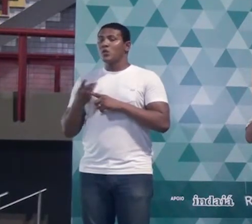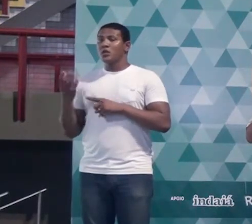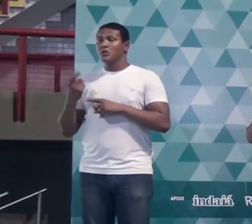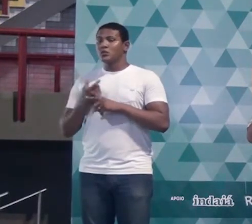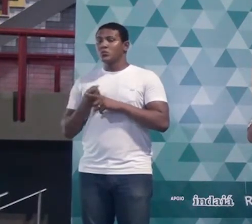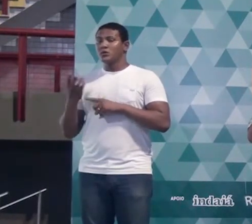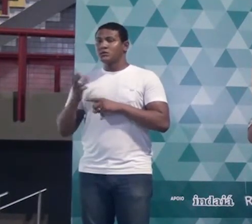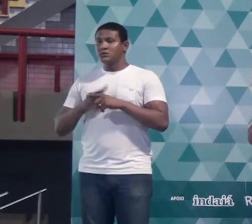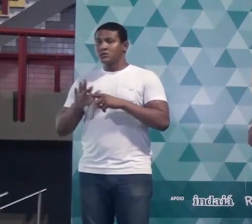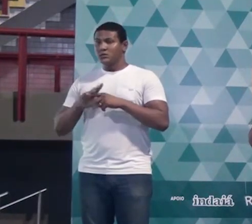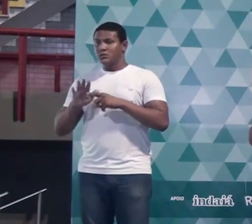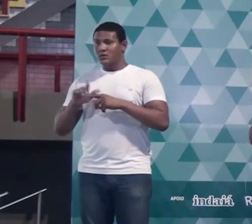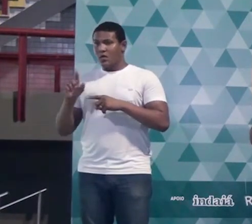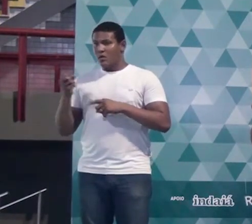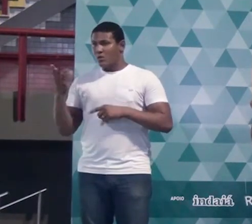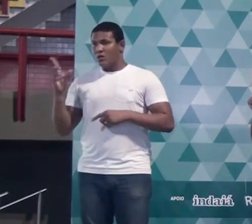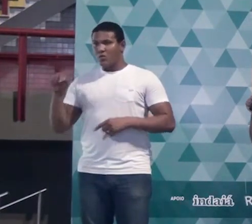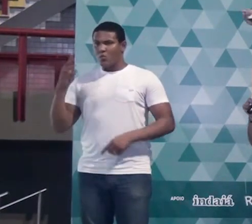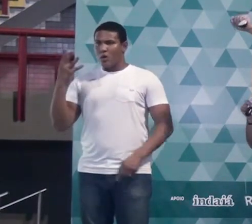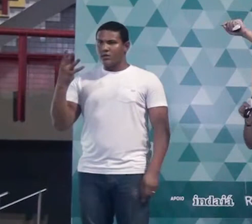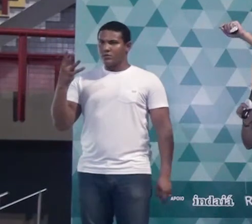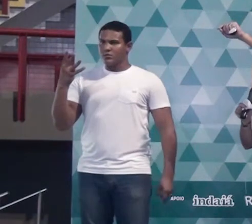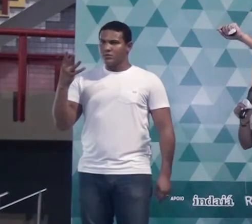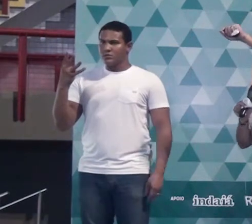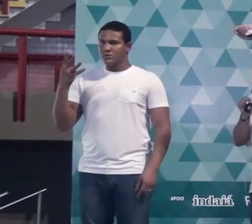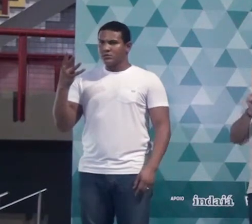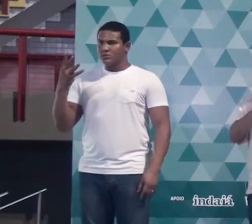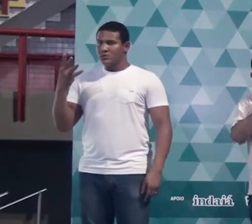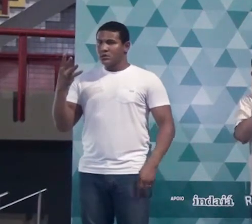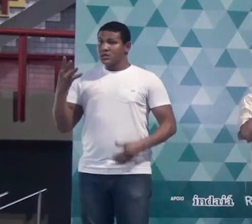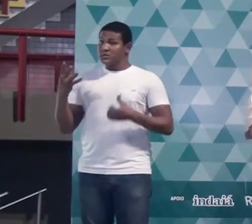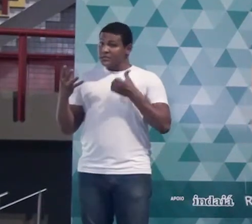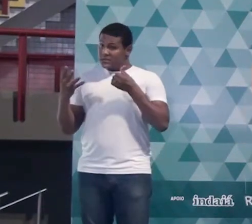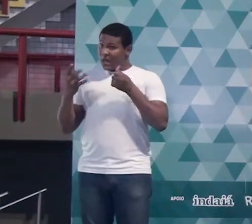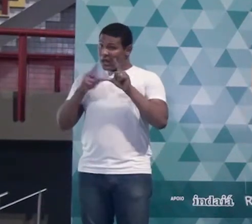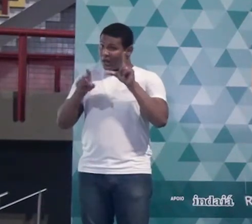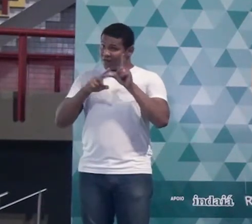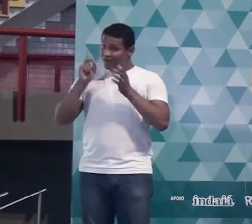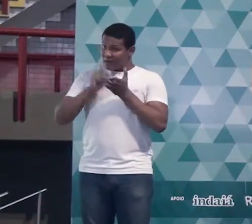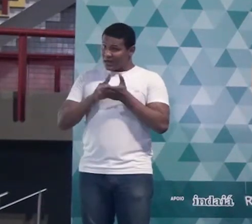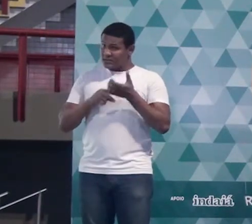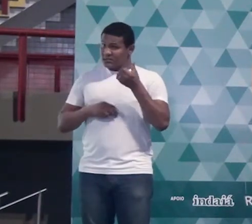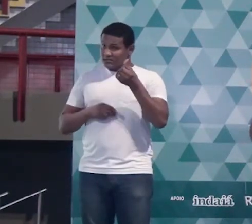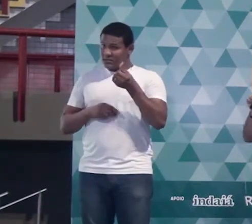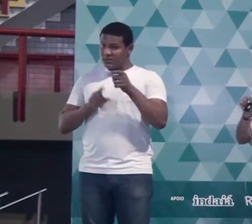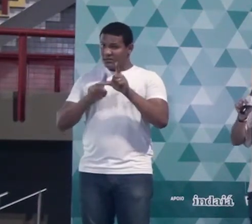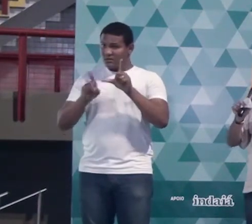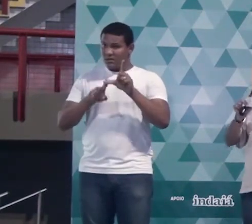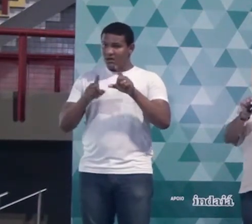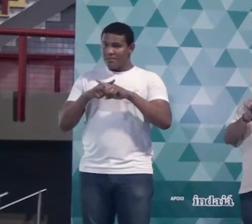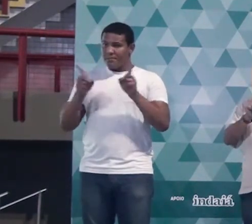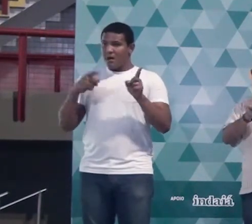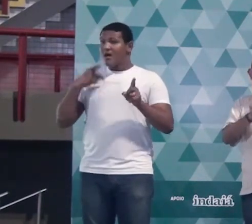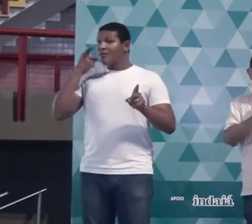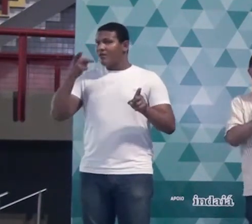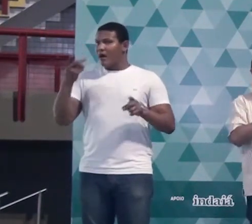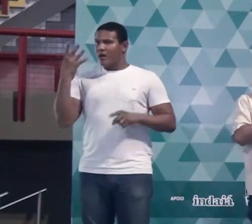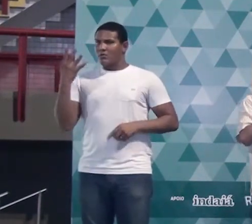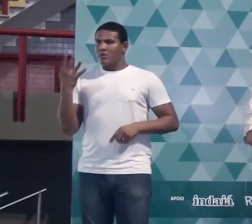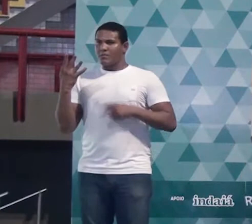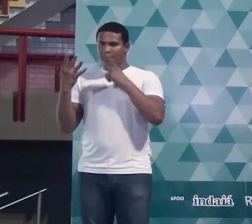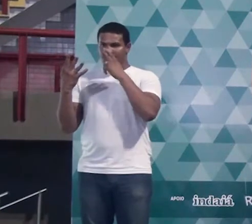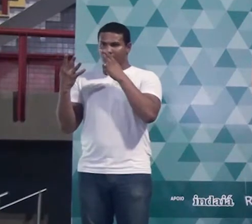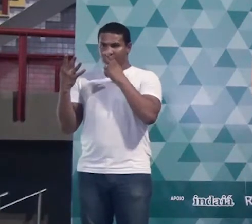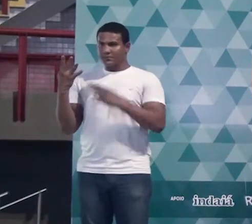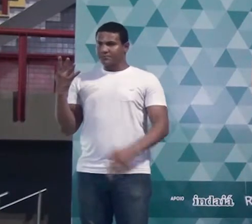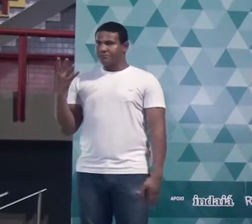4. 4 sons. 6 letras e 4 fonemas. Nem sempre a relação entre letra e fonema